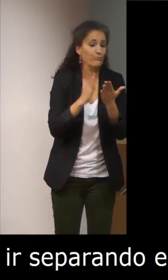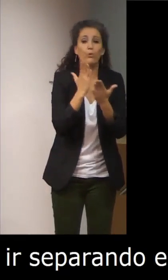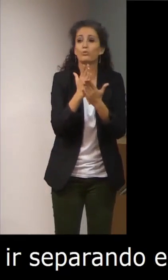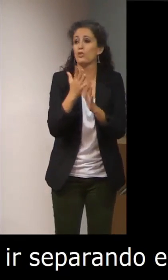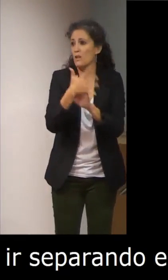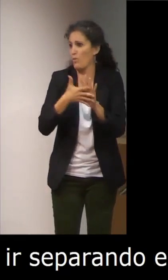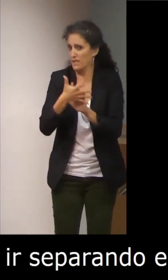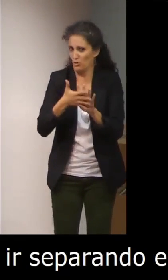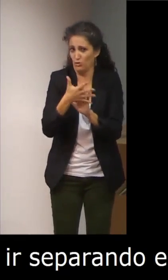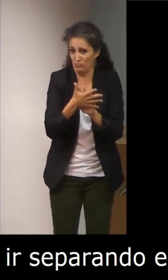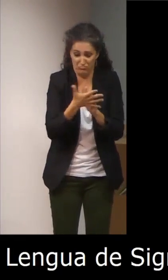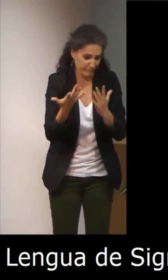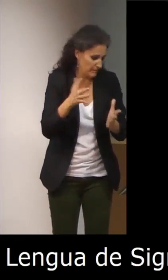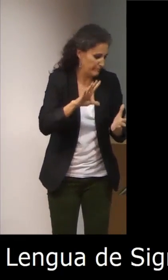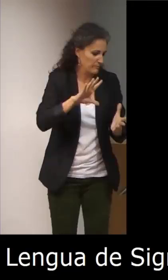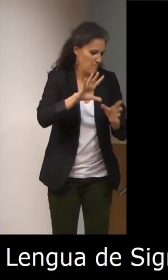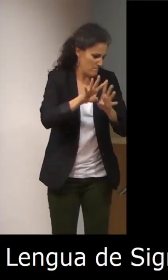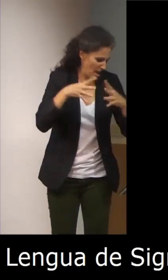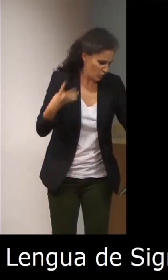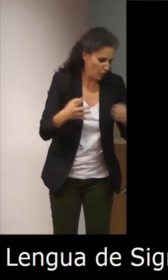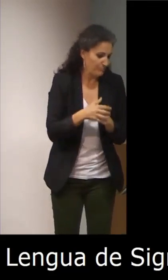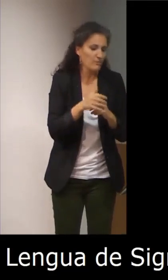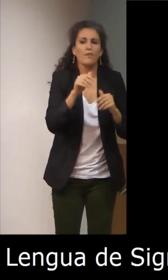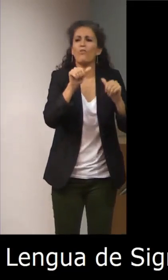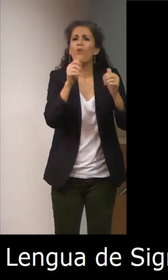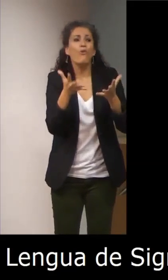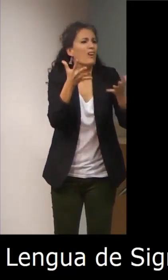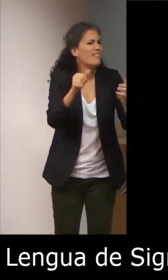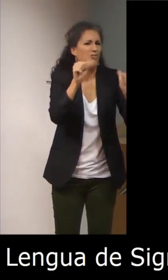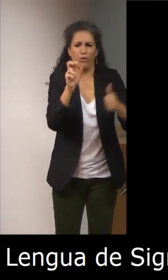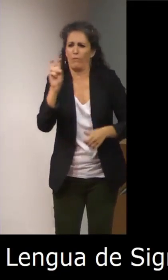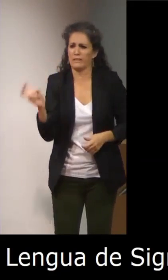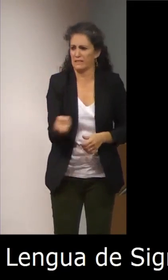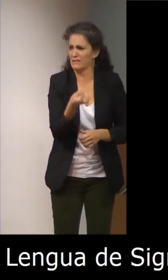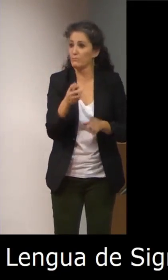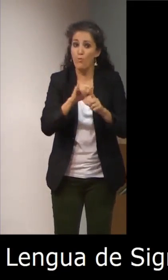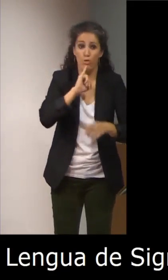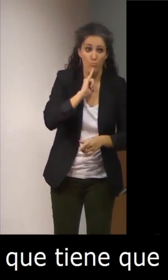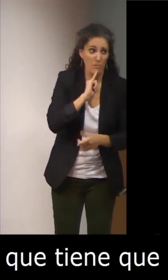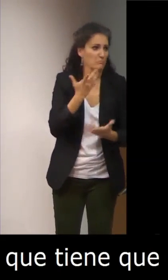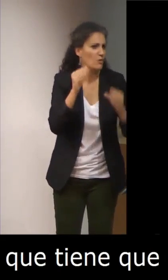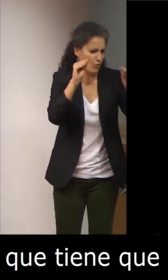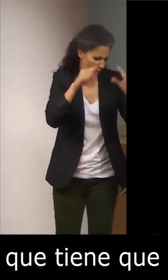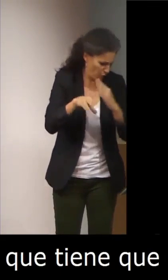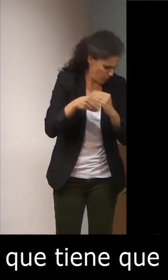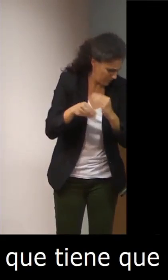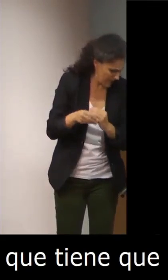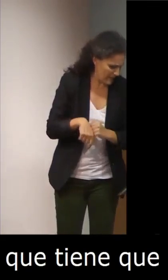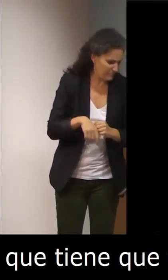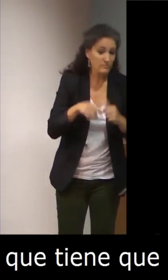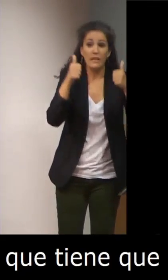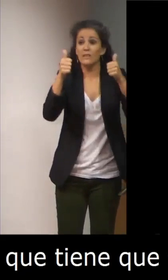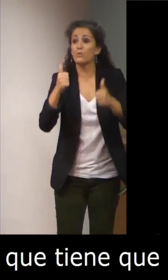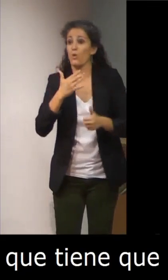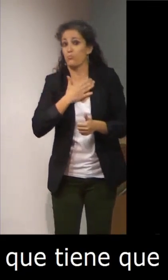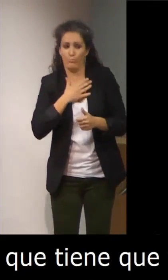accesibilidad hemos hablado de cursos de lengua de signos adaptados al marco europeo ofreciéndose de diferente manera